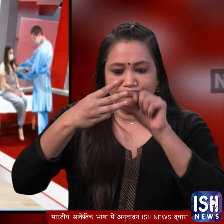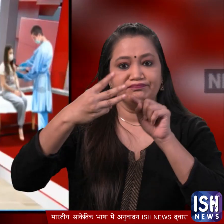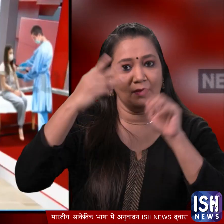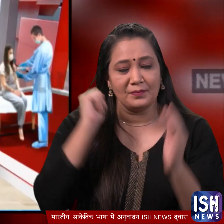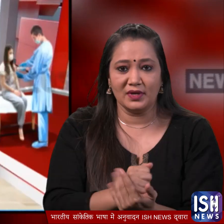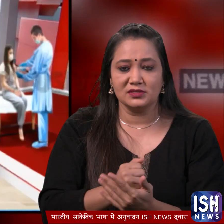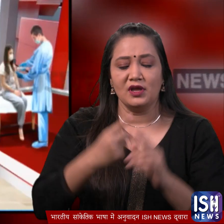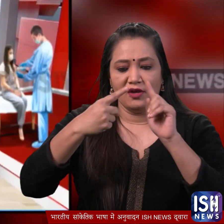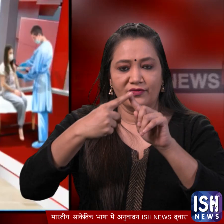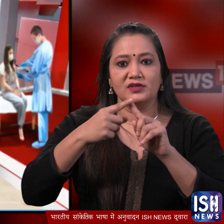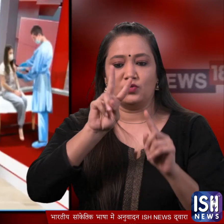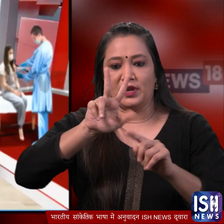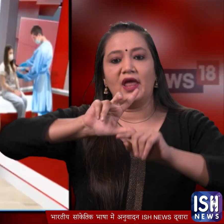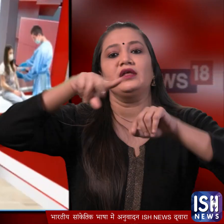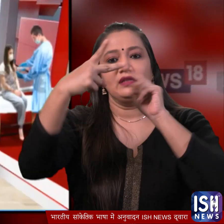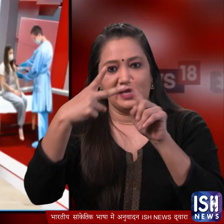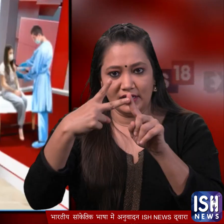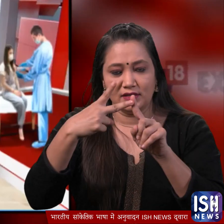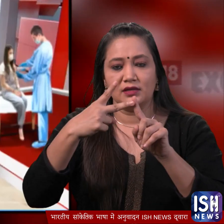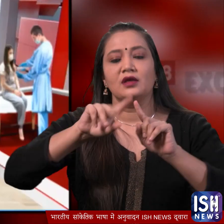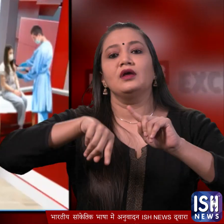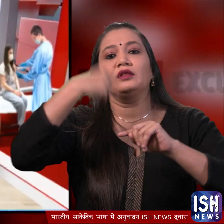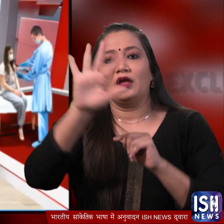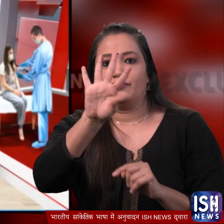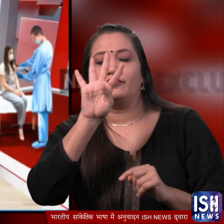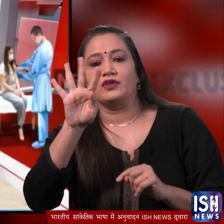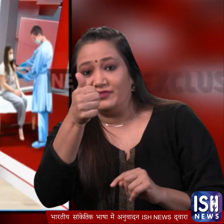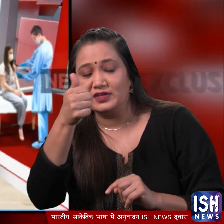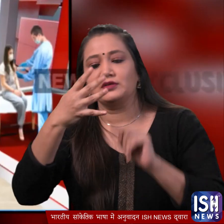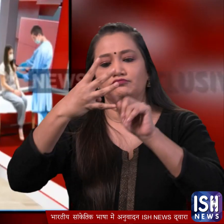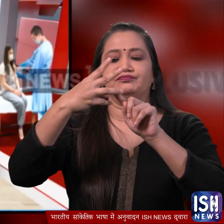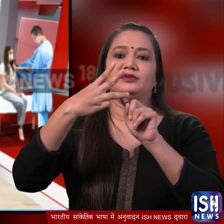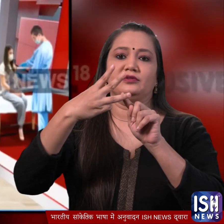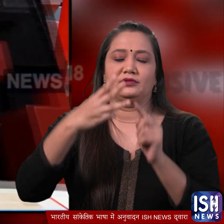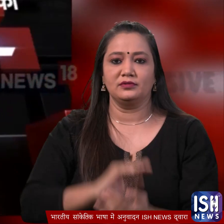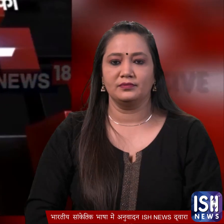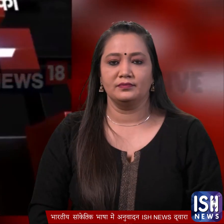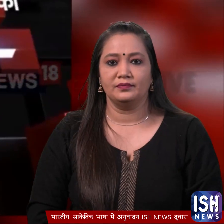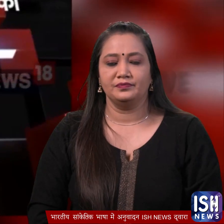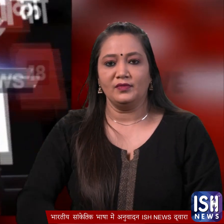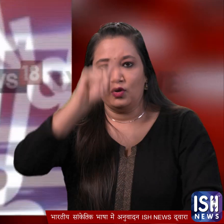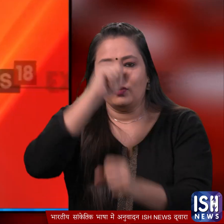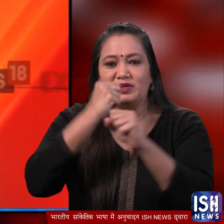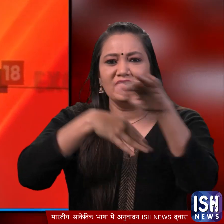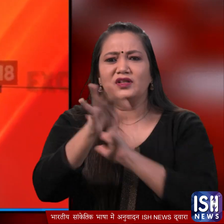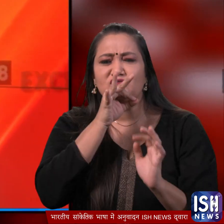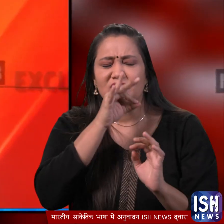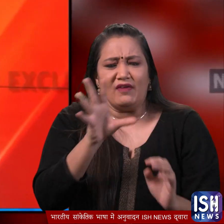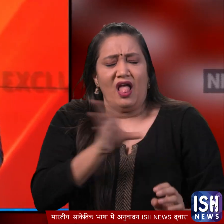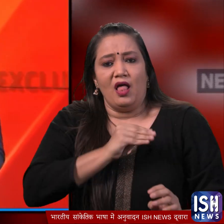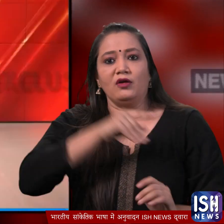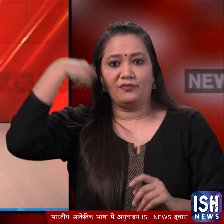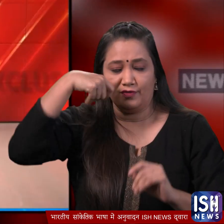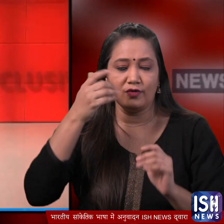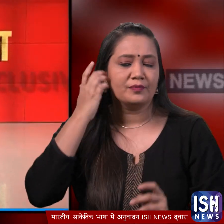डोज लगेंगी। पहली खुराक के 28 दिन बाद दूसरी खुराक दी जाएगी और 56 दिन बाद तीसरी। गुजरात के सूरत से डरा देने